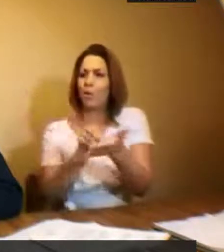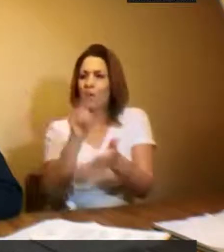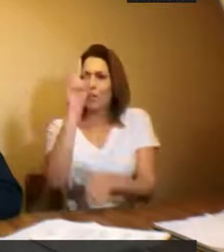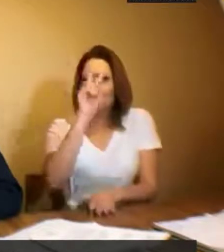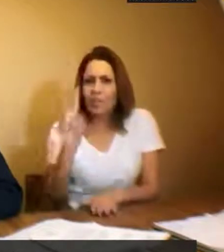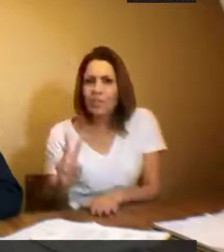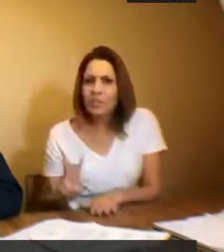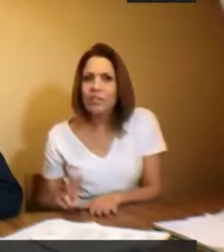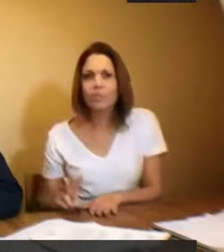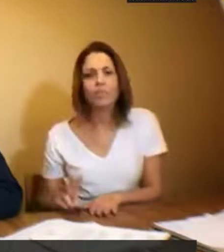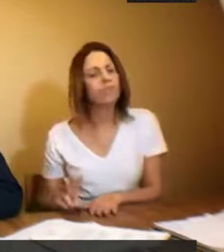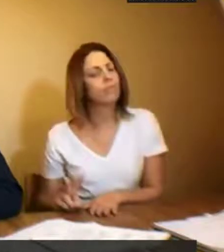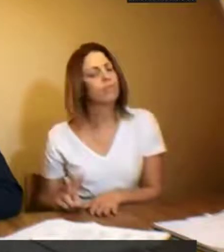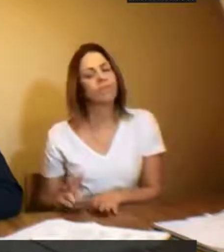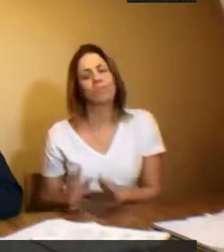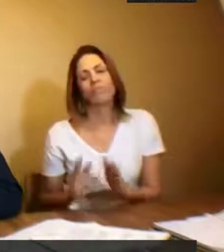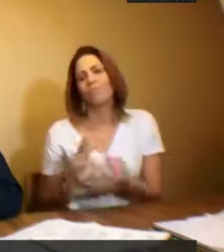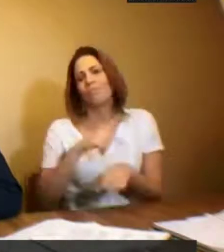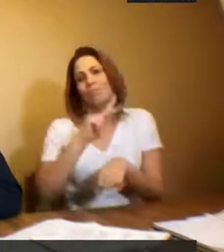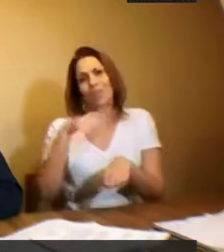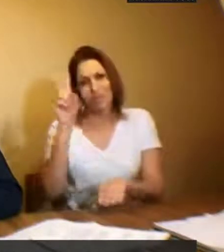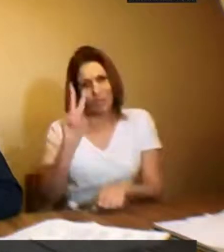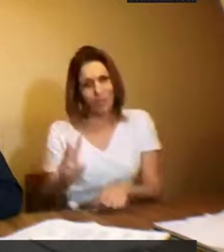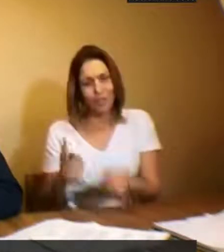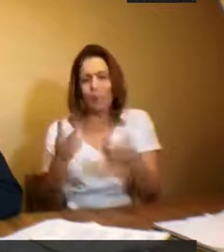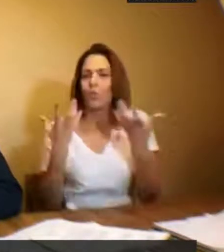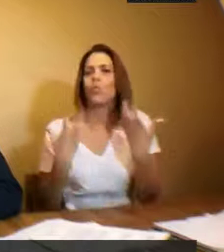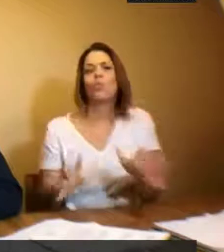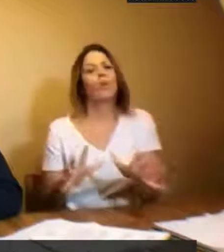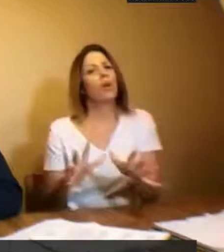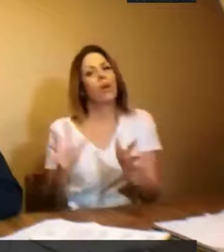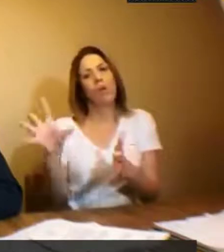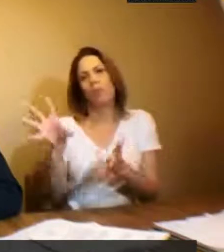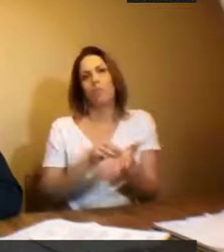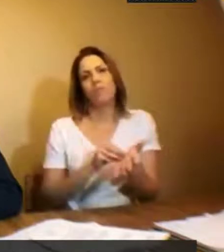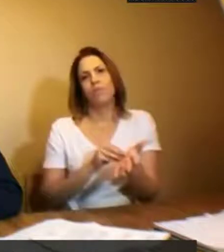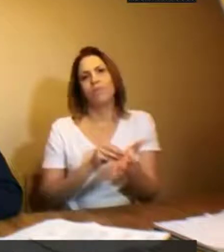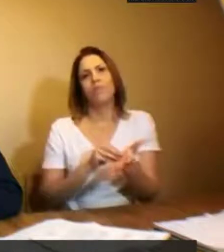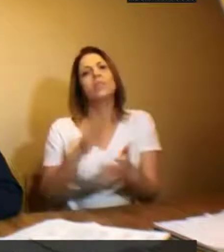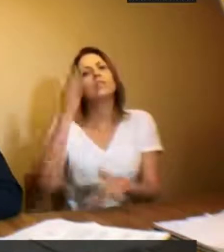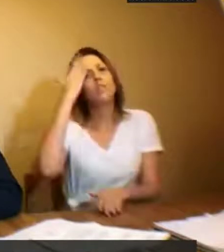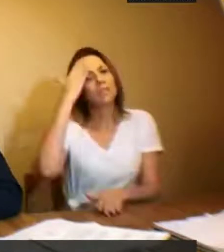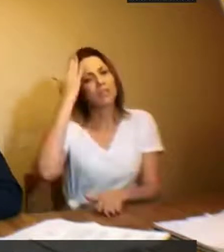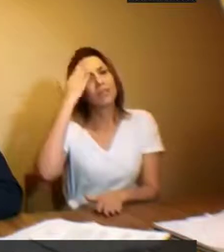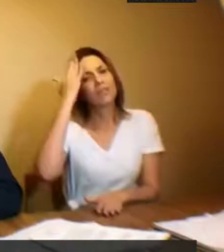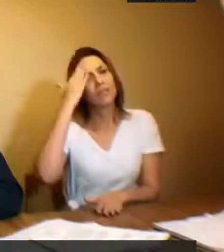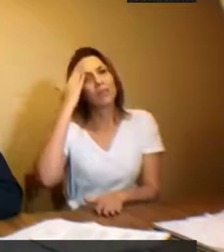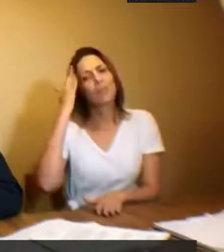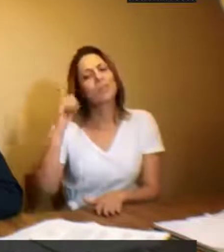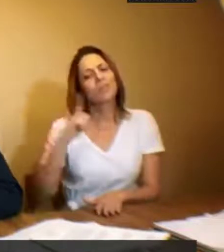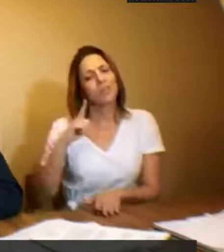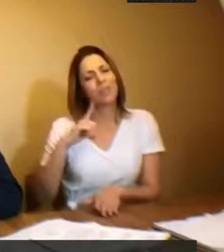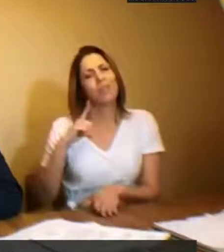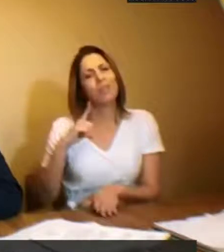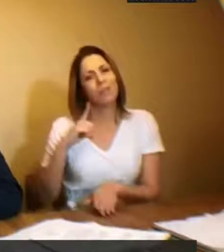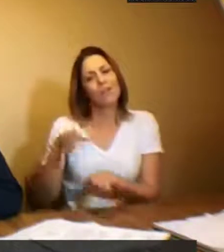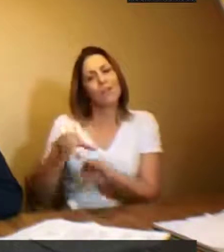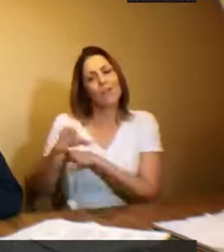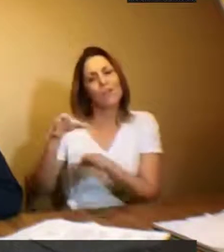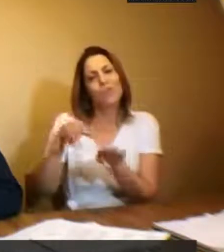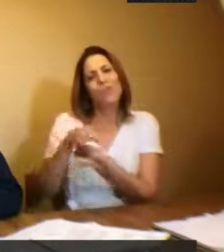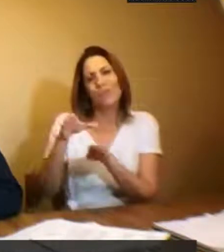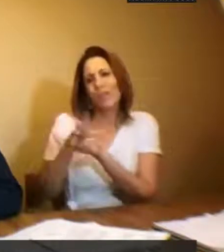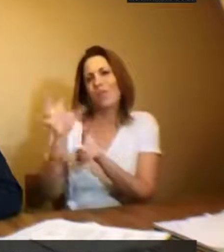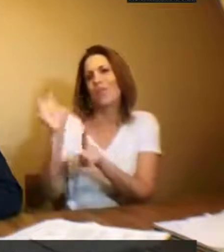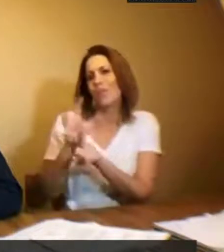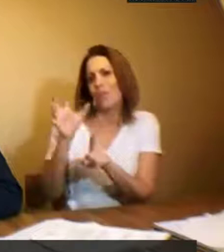o nosso Brasil. O outro candidato, a gente sabe quem o cerca e com quem ele se aconselha e